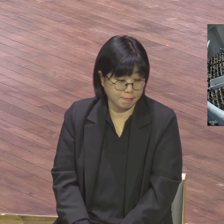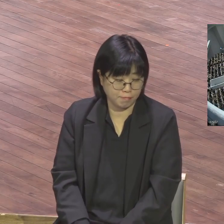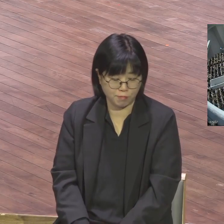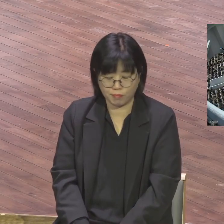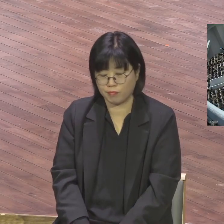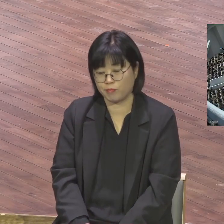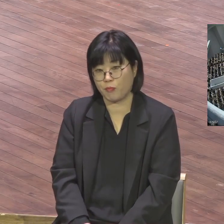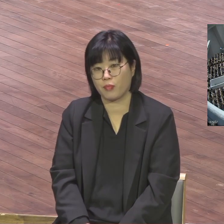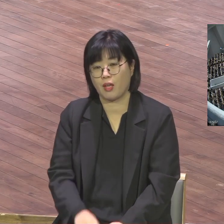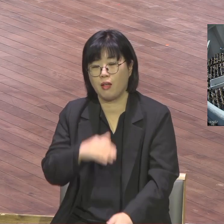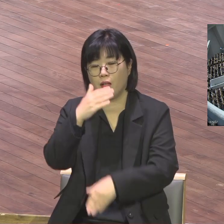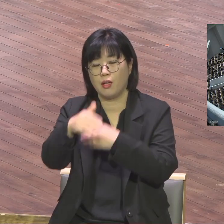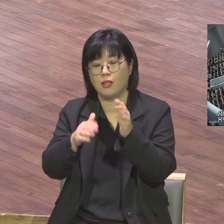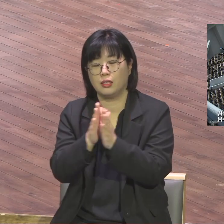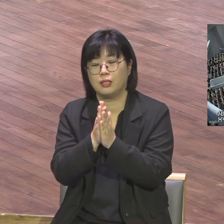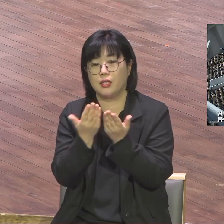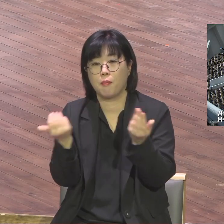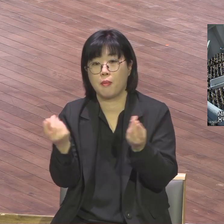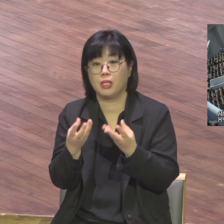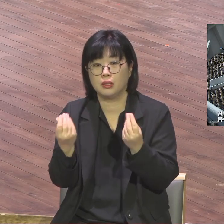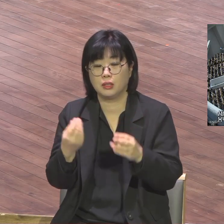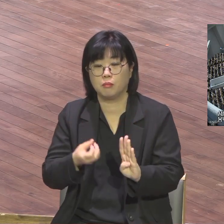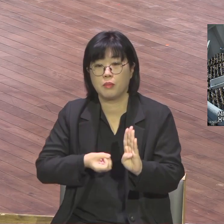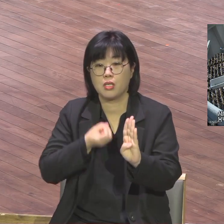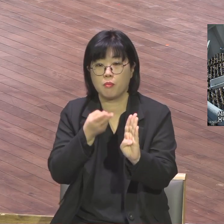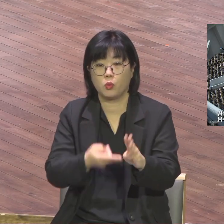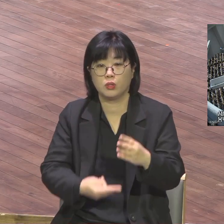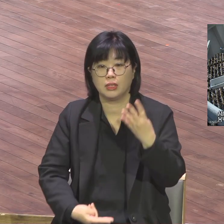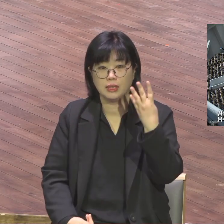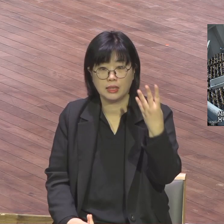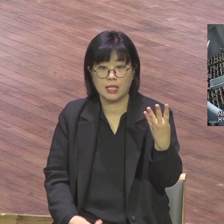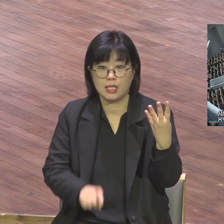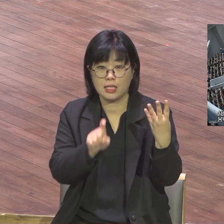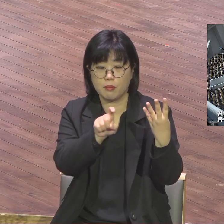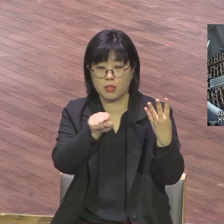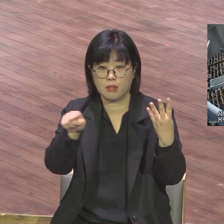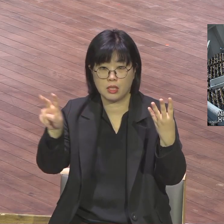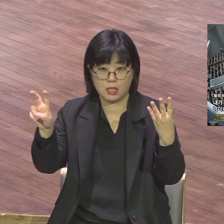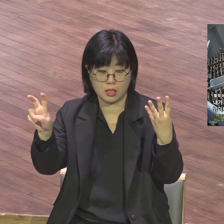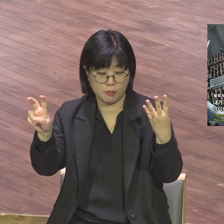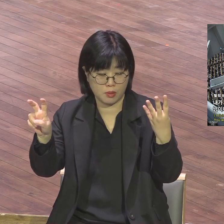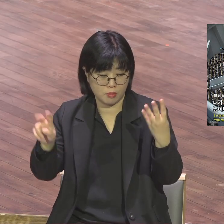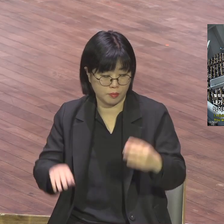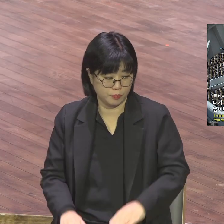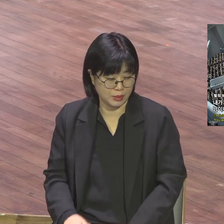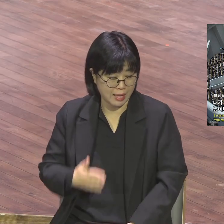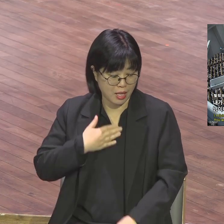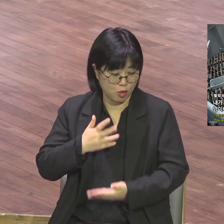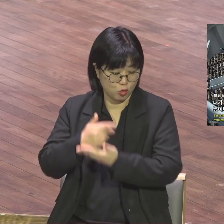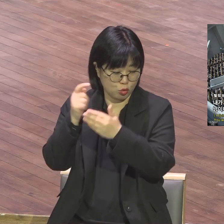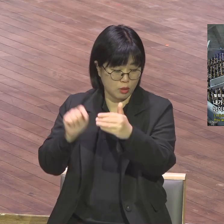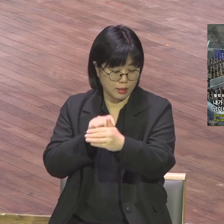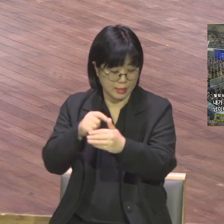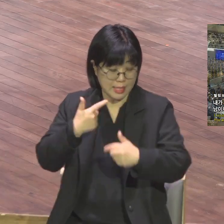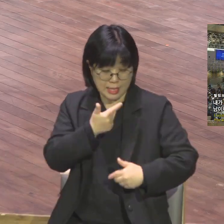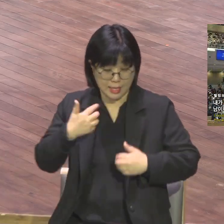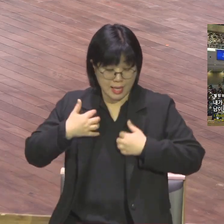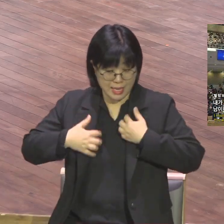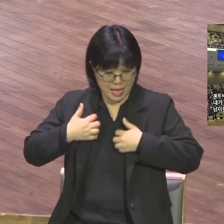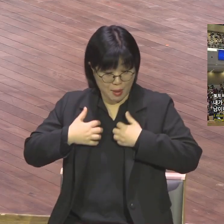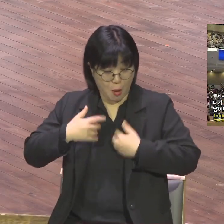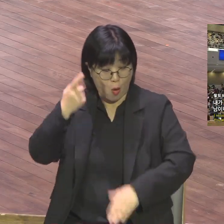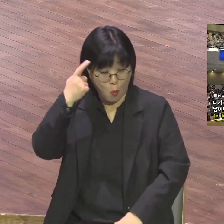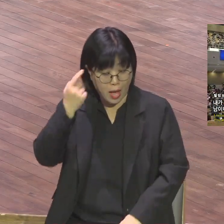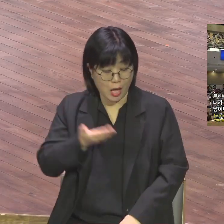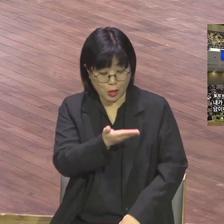은혜 받고 한 주간 승리할 하나님의 말씀은 빌립보서 4장 10절에서 20절 말씀입니다. 내가 주 안에서 크게 기뻐함은